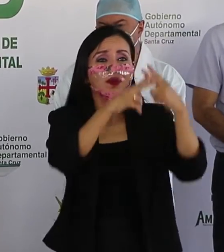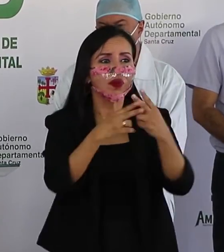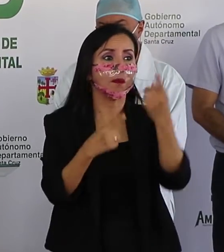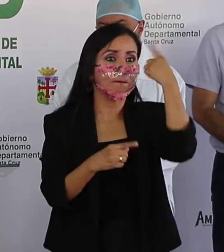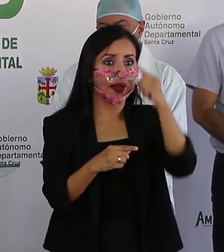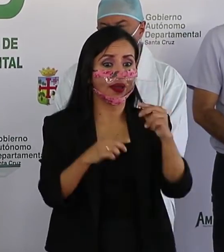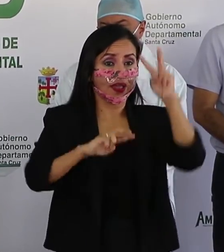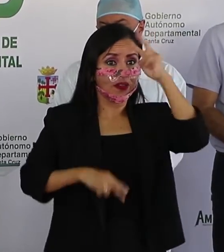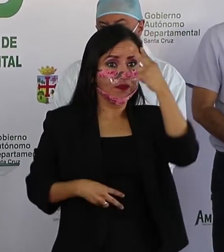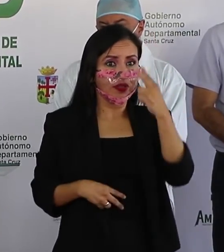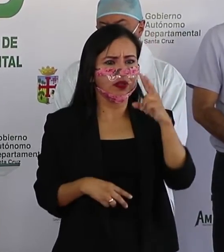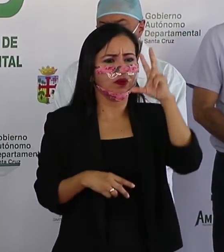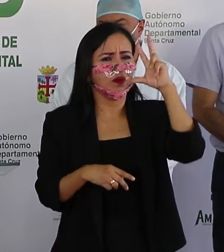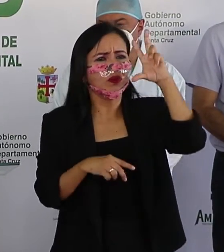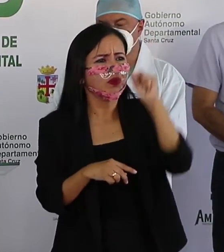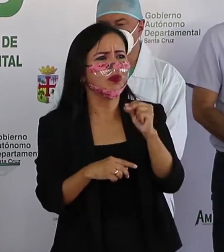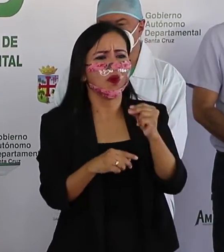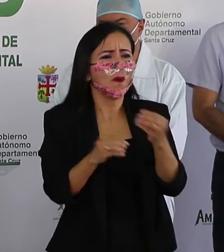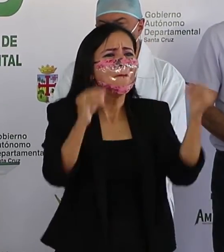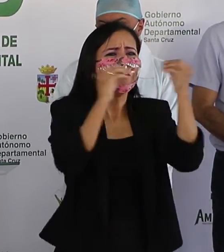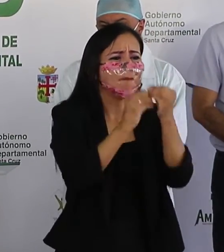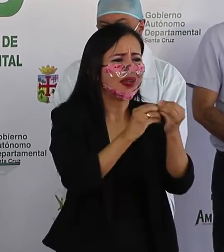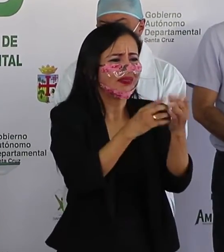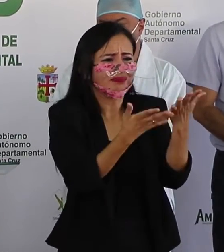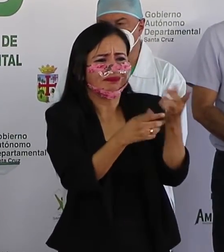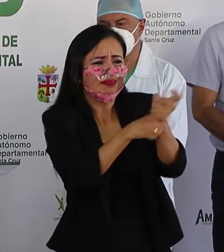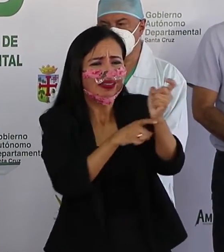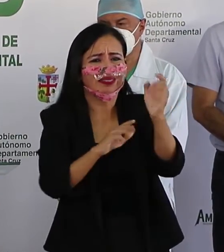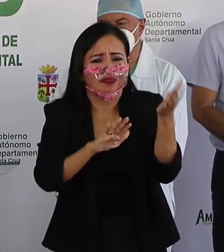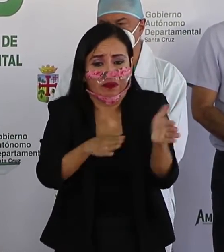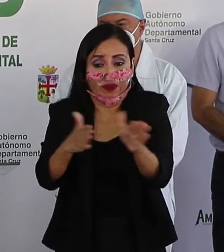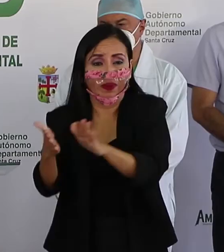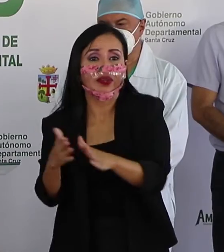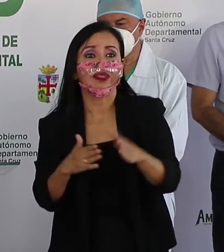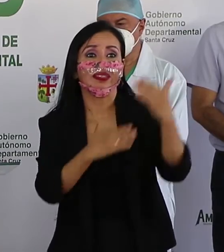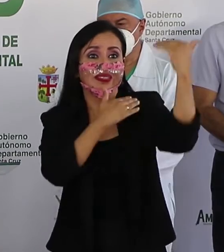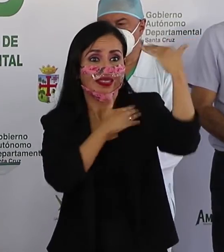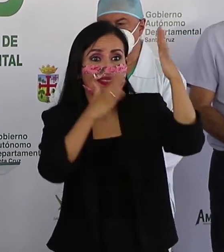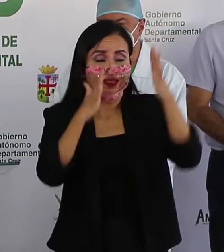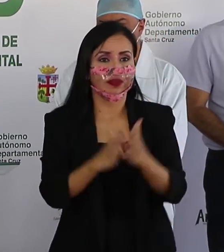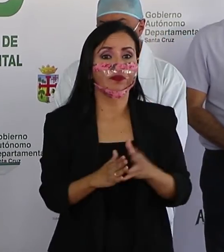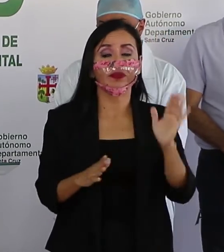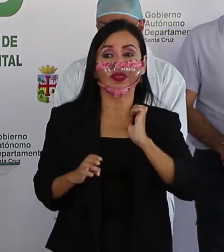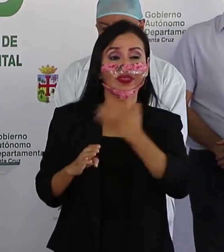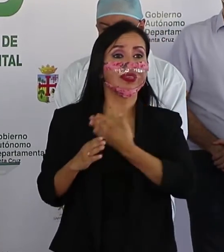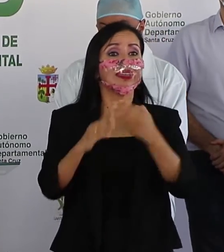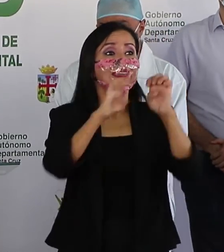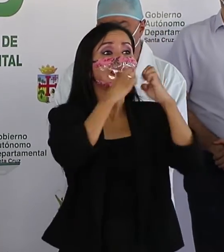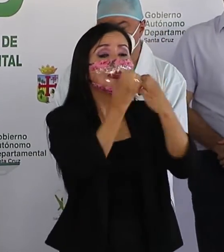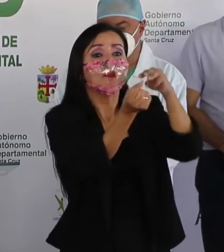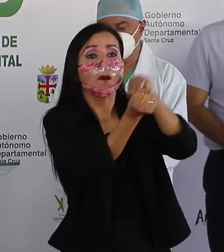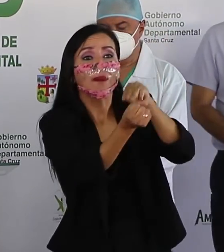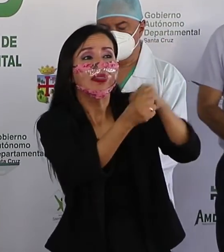el virus no siga cobrando vida de cruceños y cruceñas. Nuestras brigadas médicas